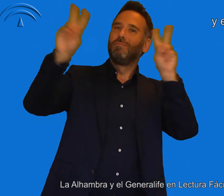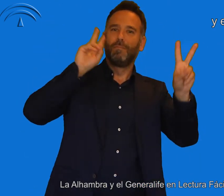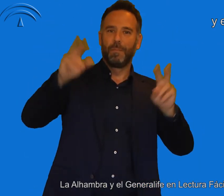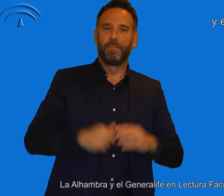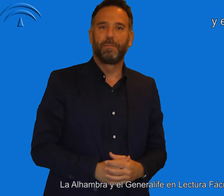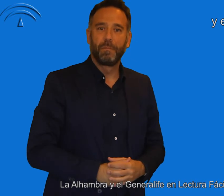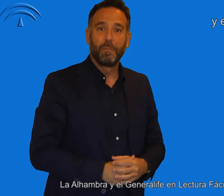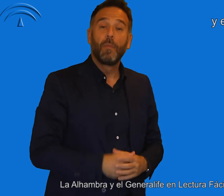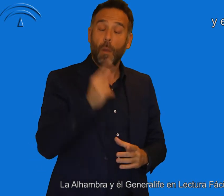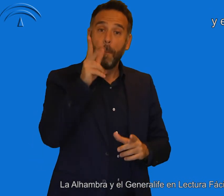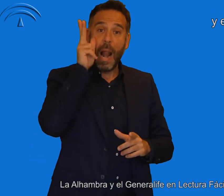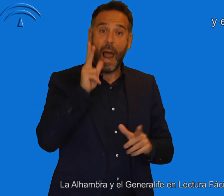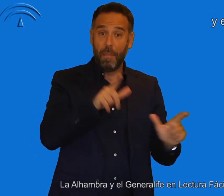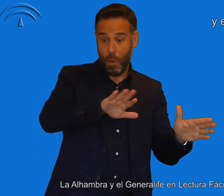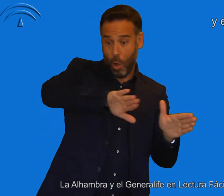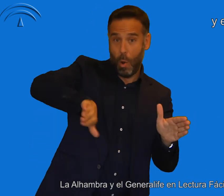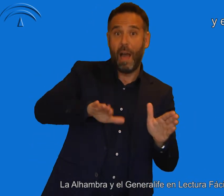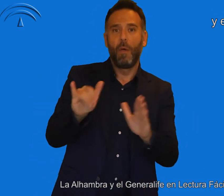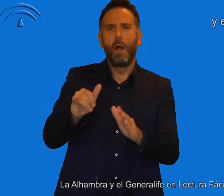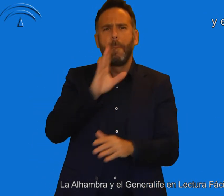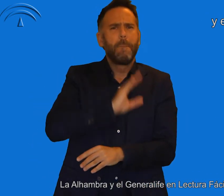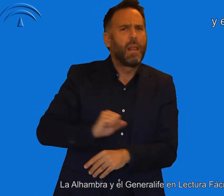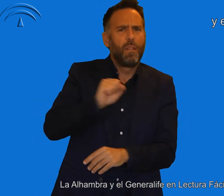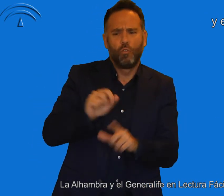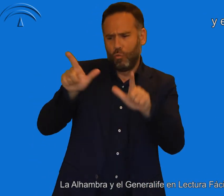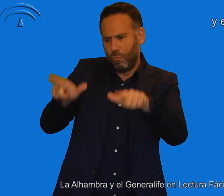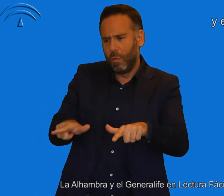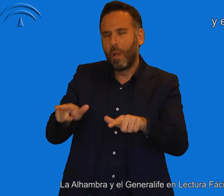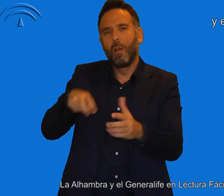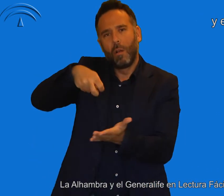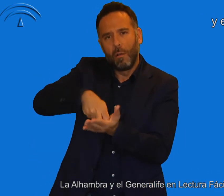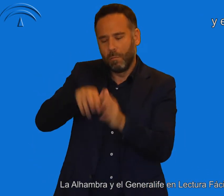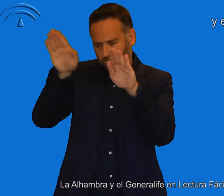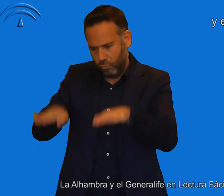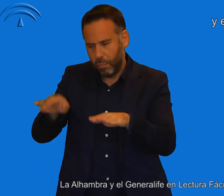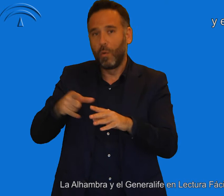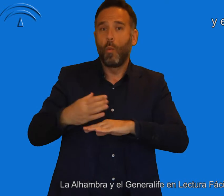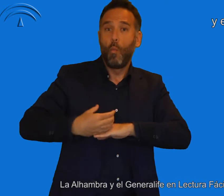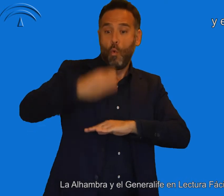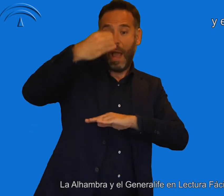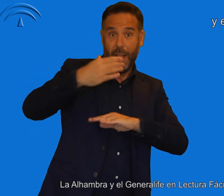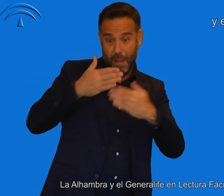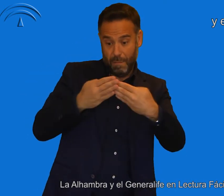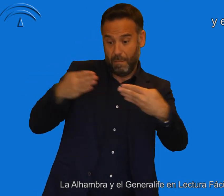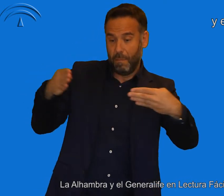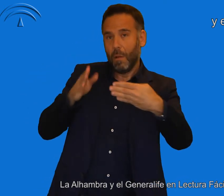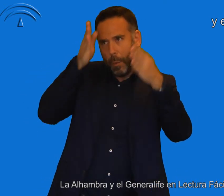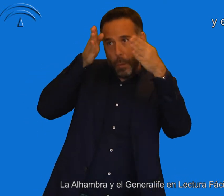A un lado del palacio hay un precioso oratorio. Está montado sobre la muralla y orientado hacia la